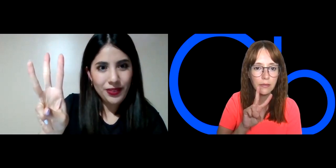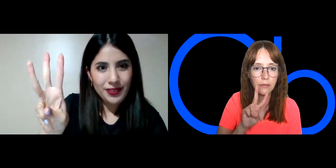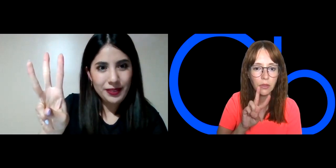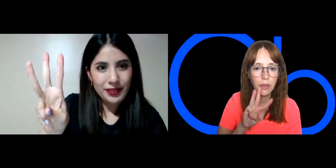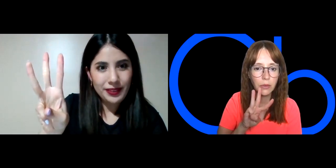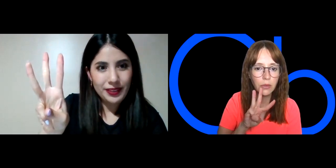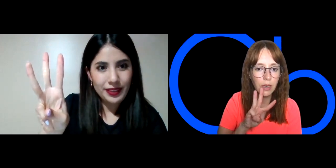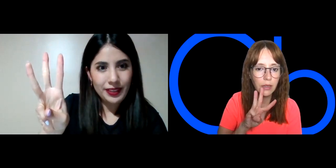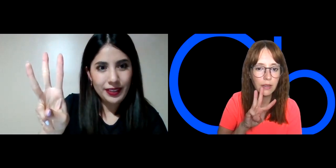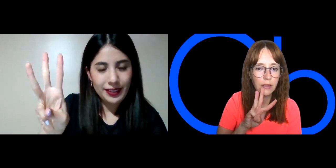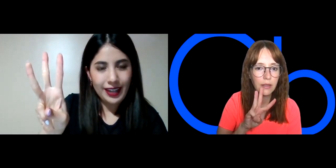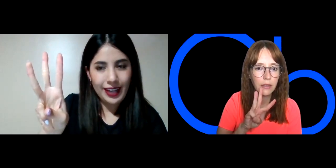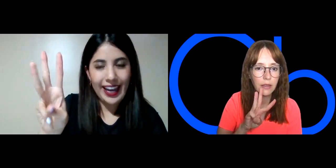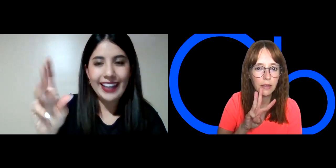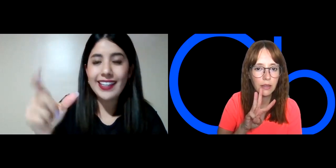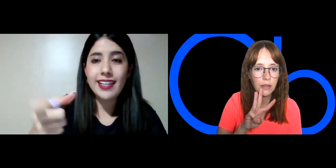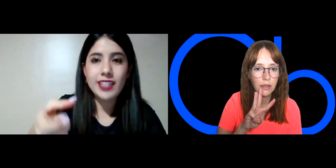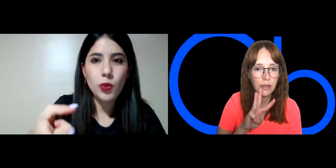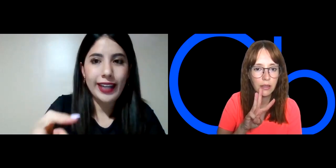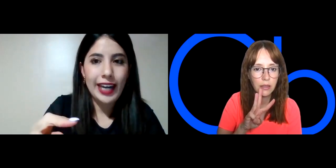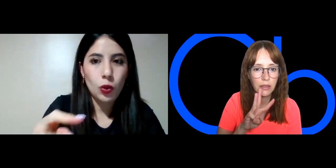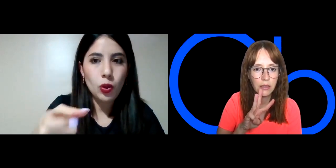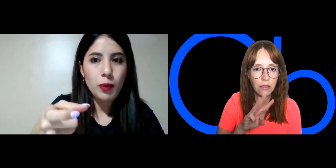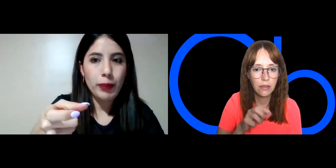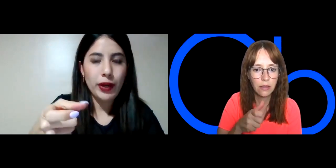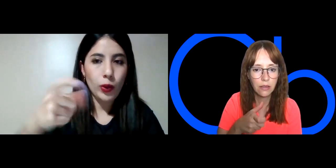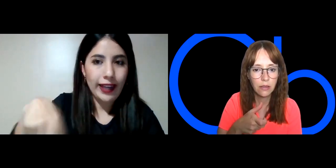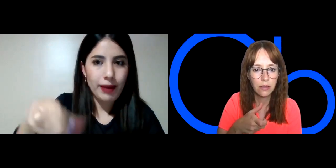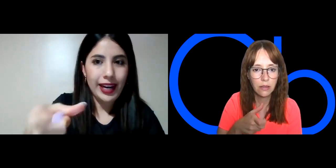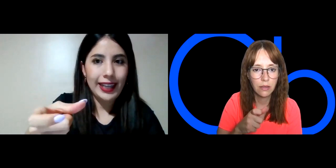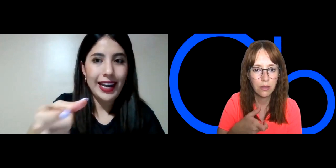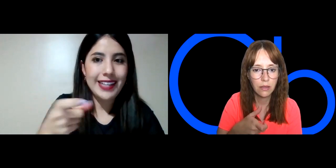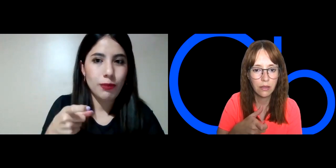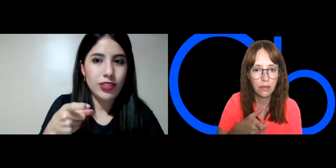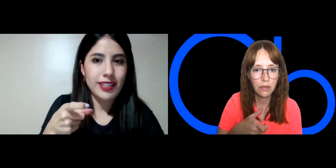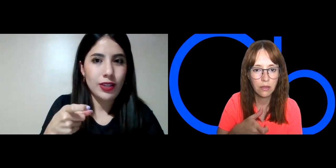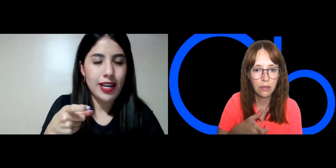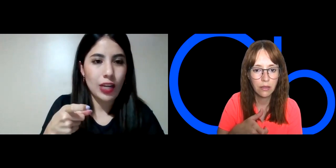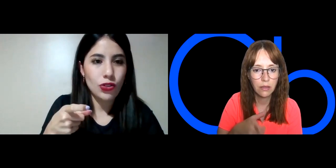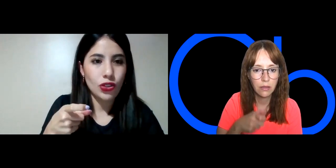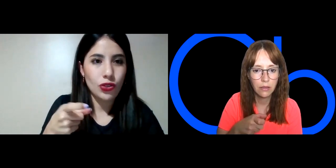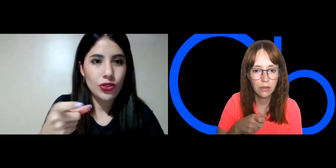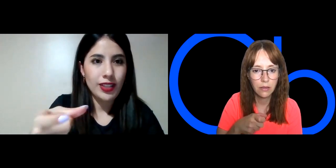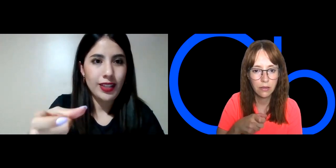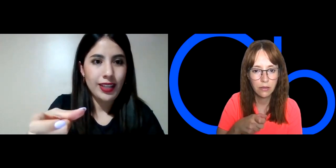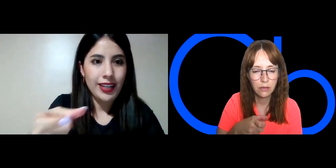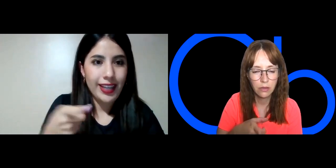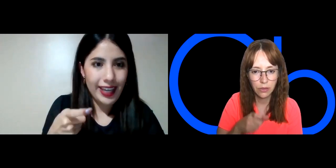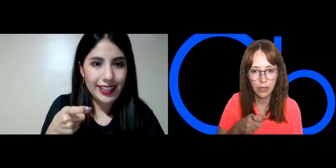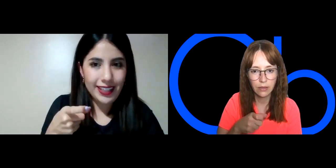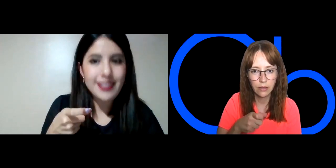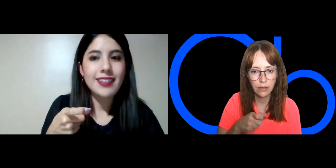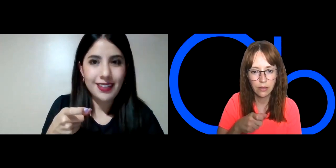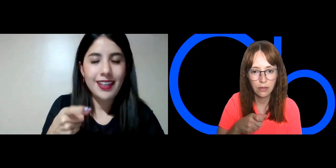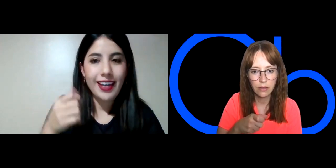W, W, ajá. X es igual que la Q, pero en lugar de bajarla, la hacemos hacia nosotros.